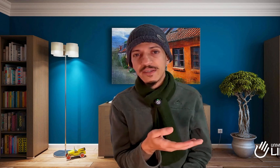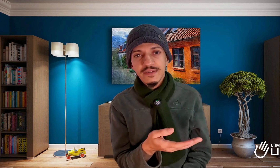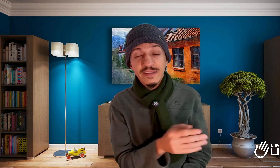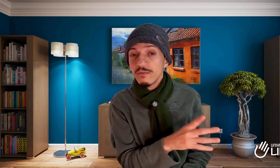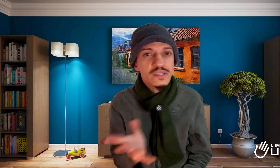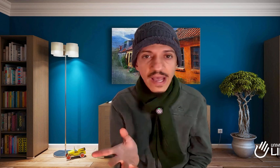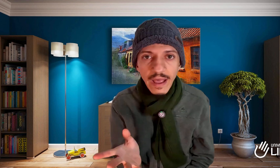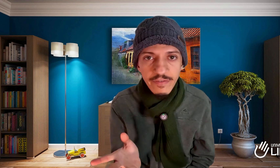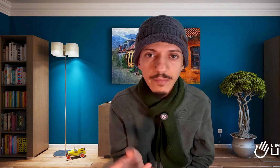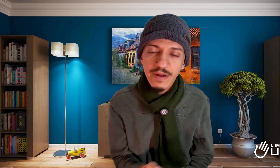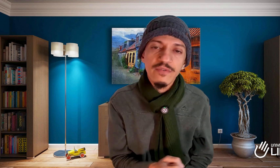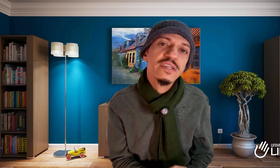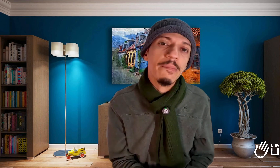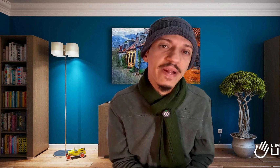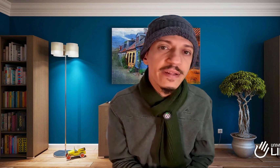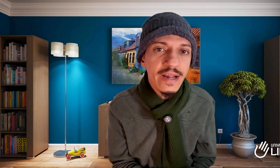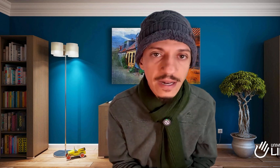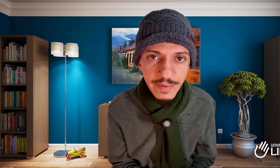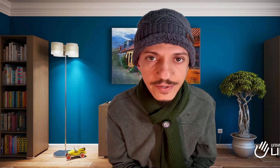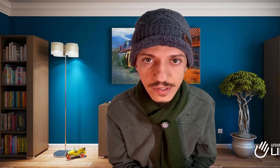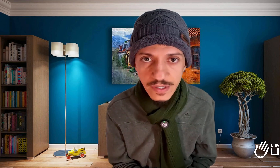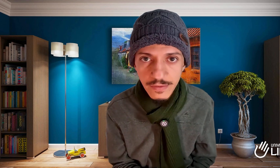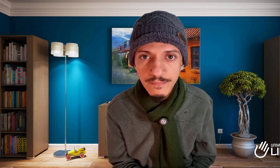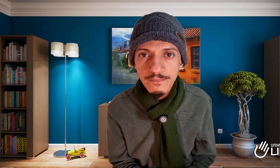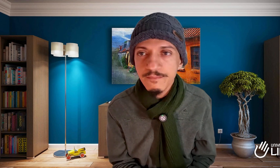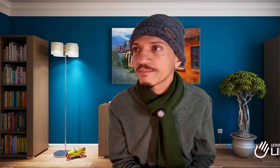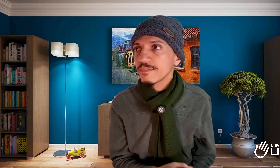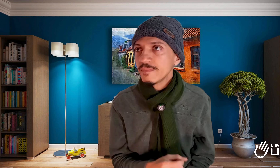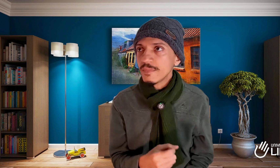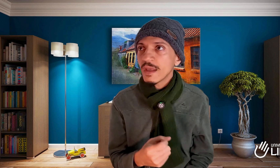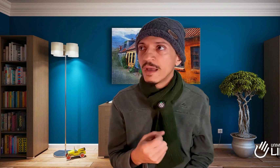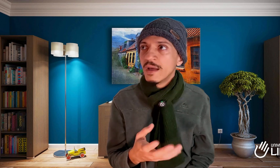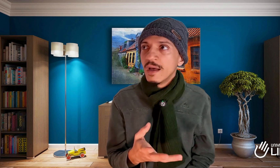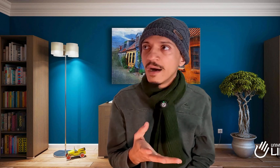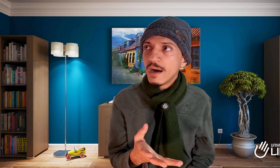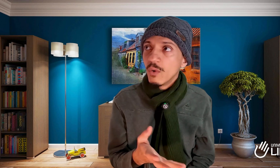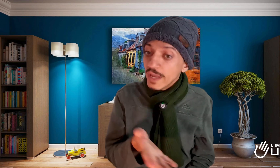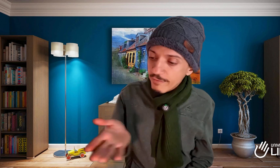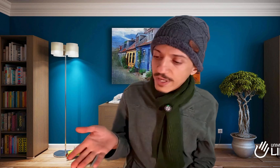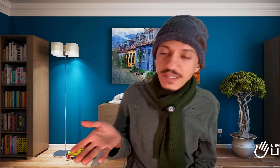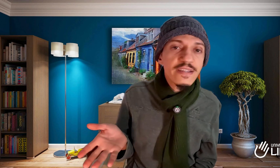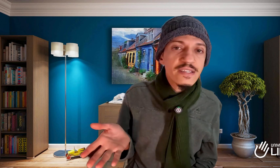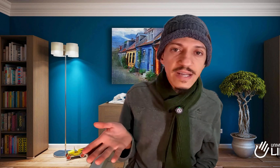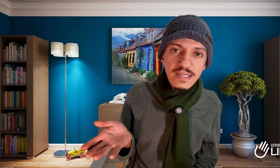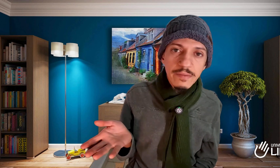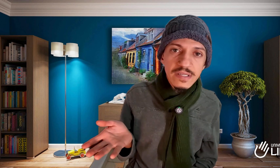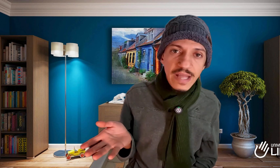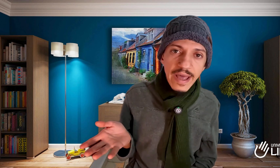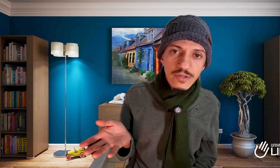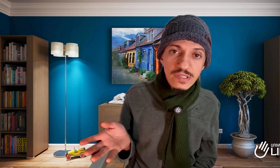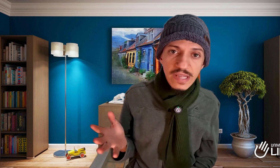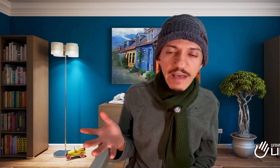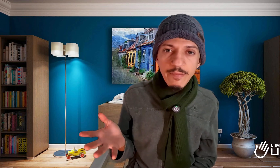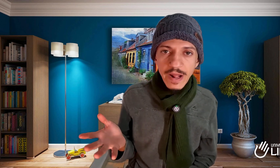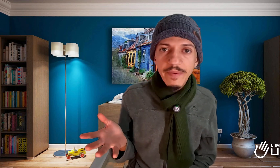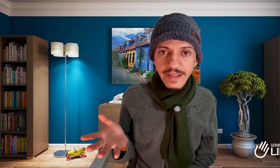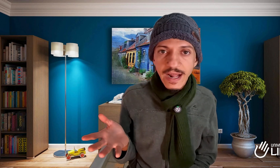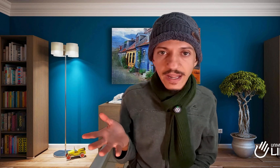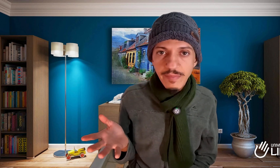não serve para você aprender a Libras sozinho. O livro A Escrita de Sinais Sem Mistérios serve para aprender a Libras